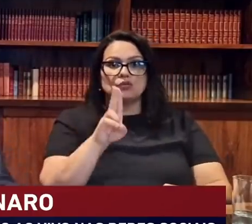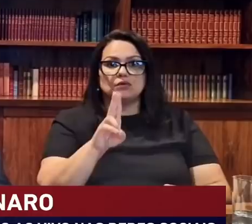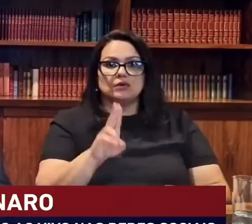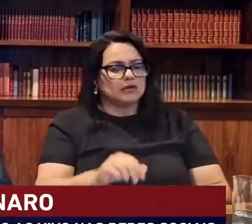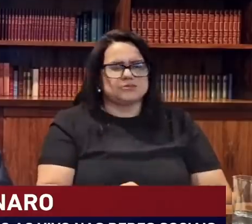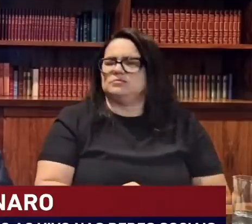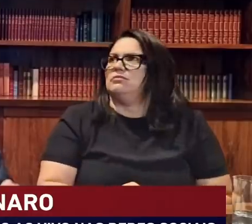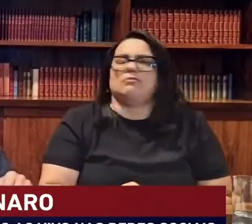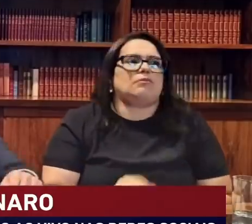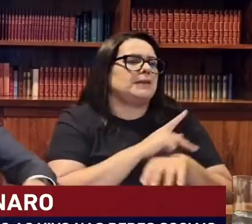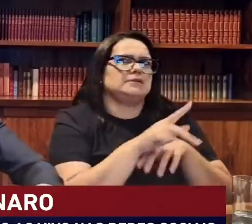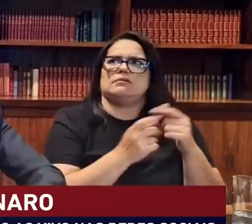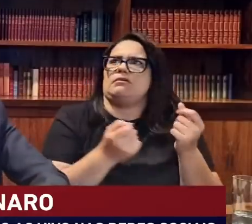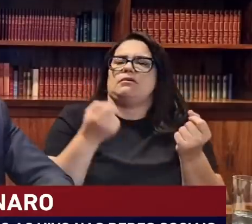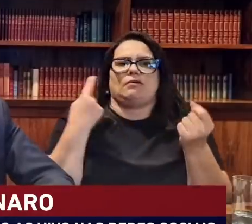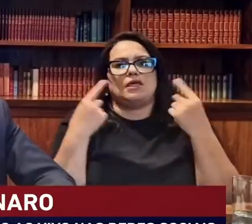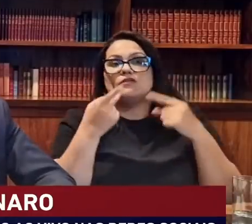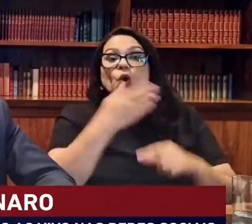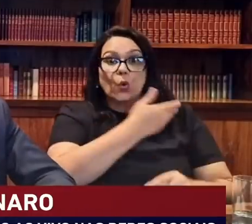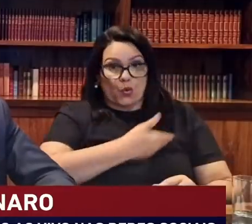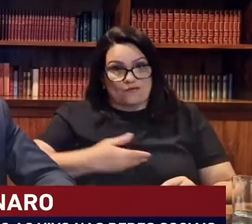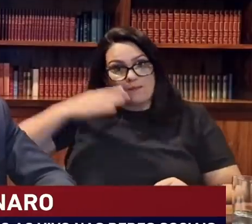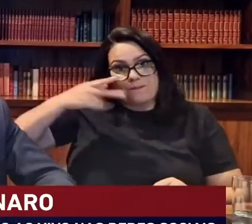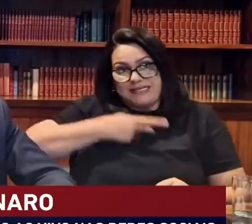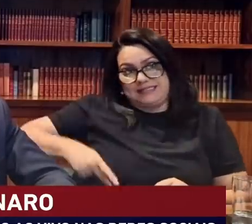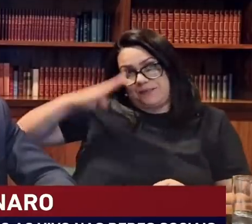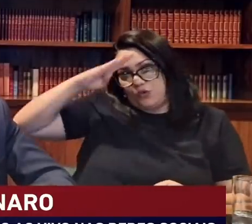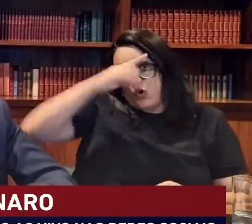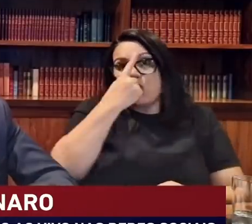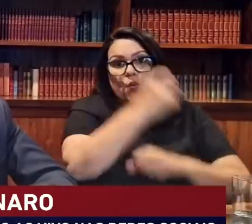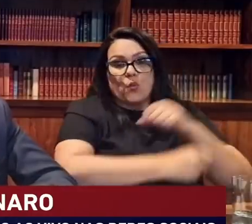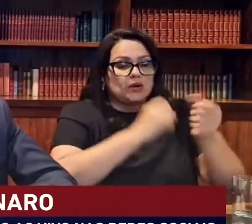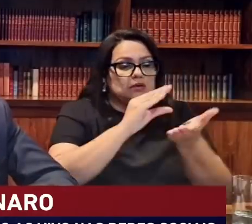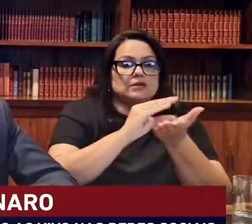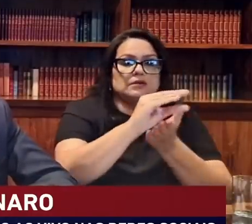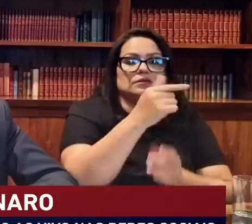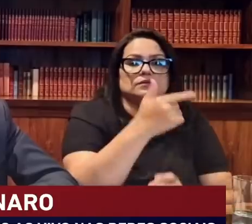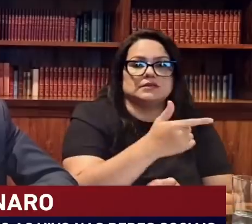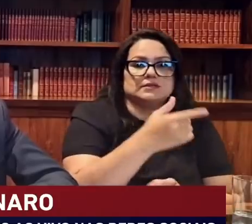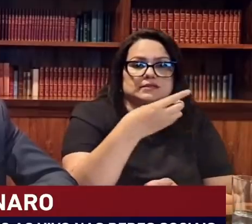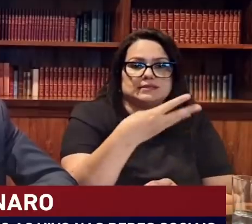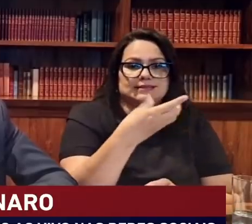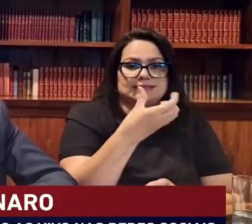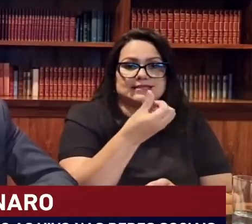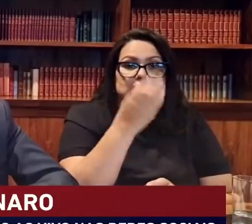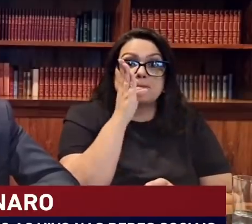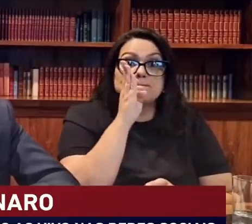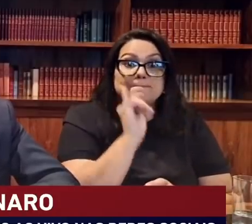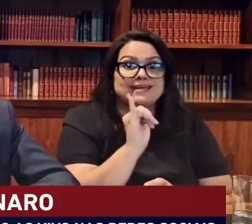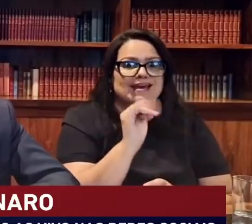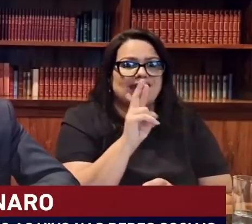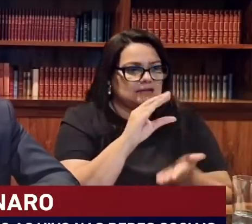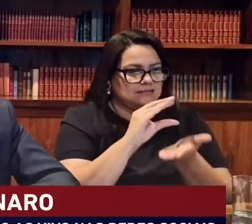reação dos outros países. O governo Bolsonaro, em um ano, investiu 236 bilhões